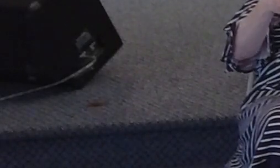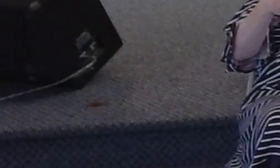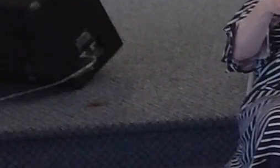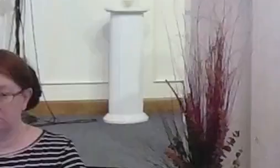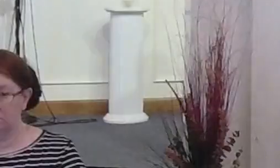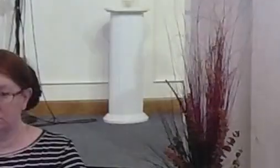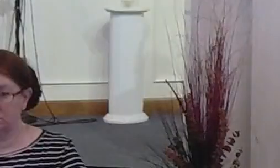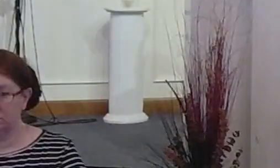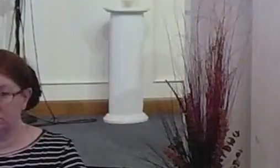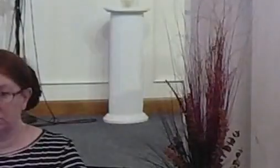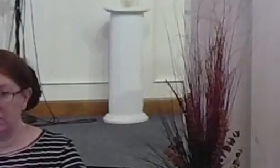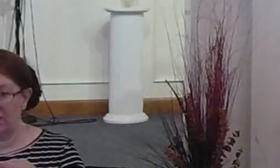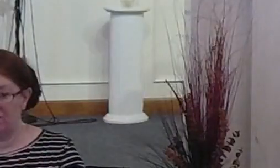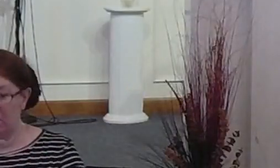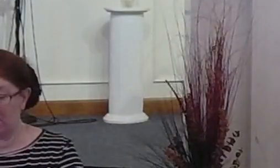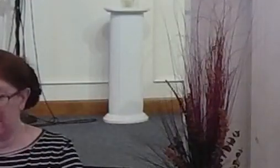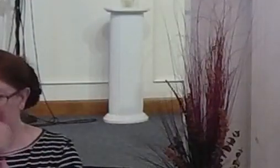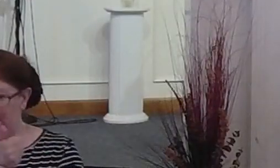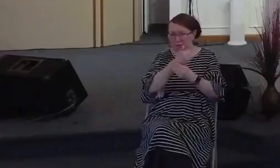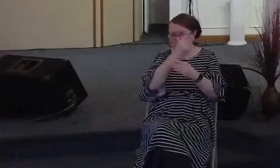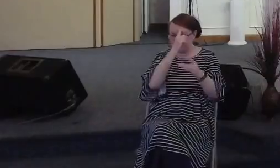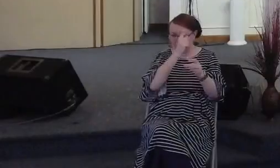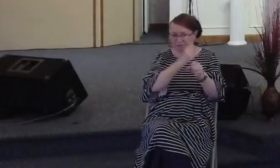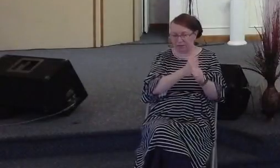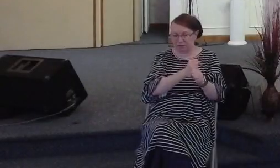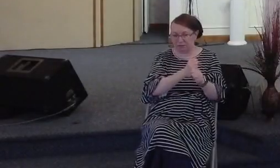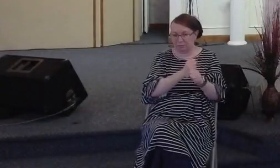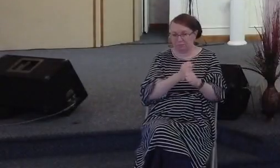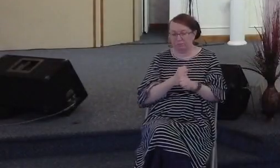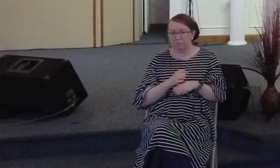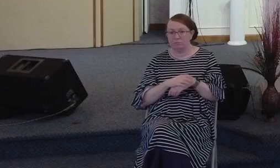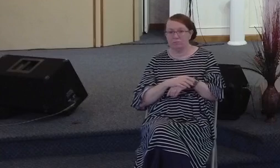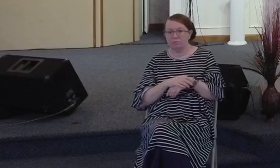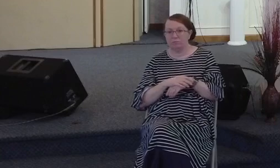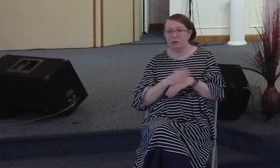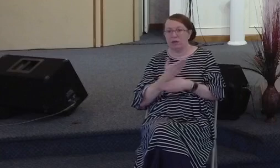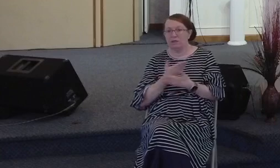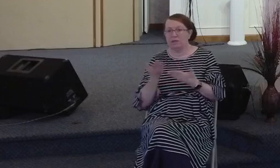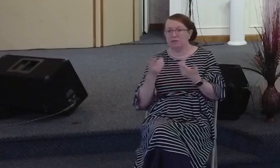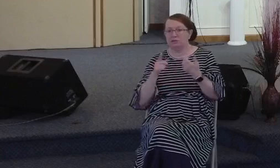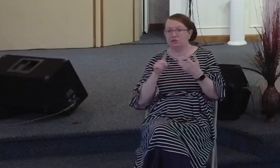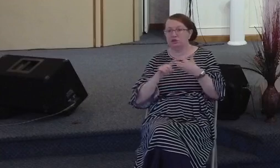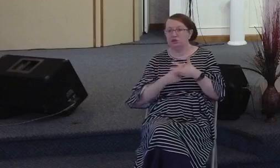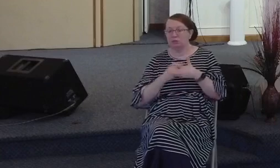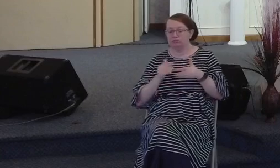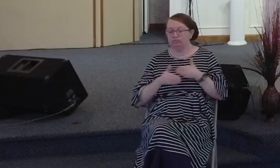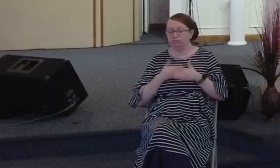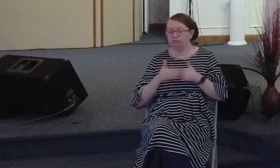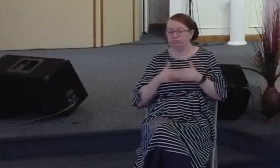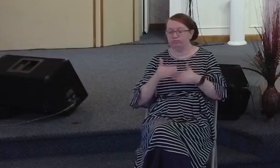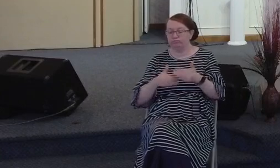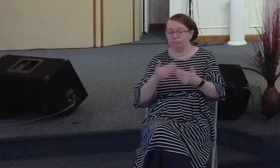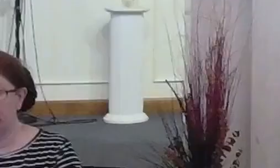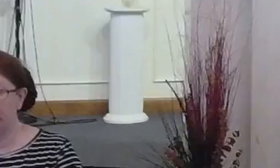y eligió a sus personas de la fe de este hombre. Entonces las cosas empezaron a progresar.